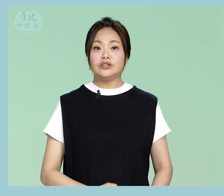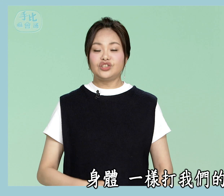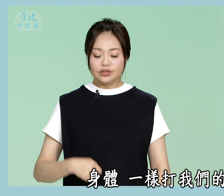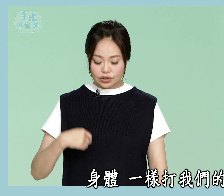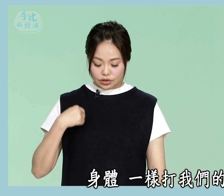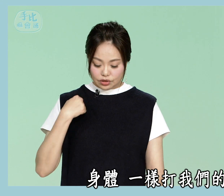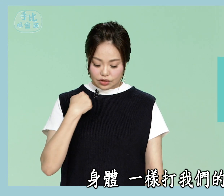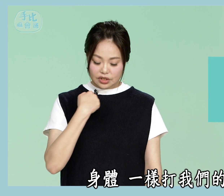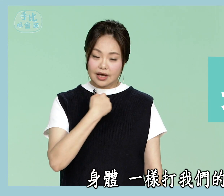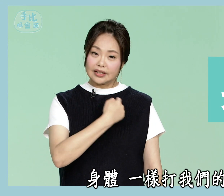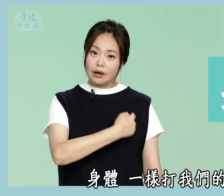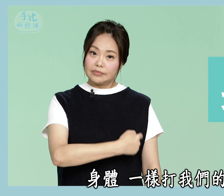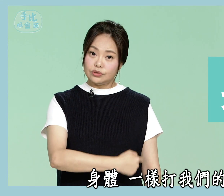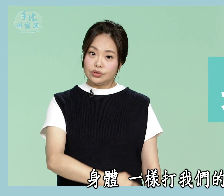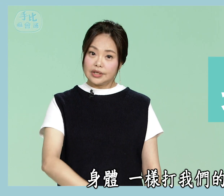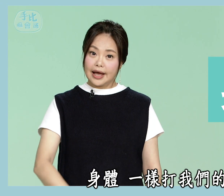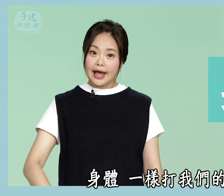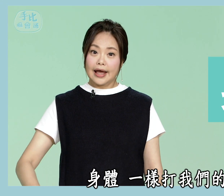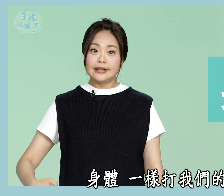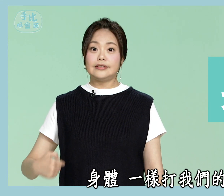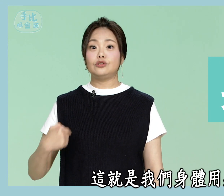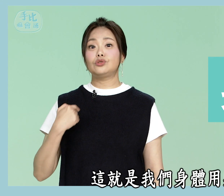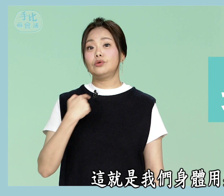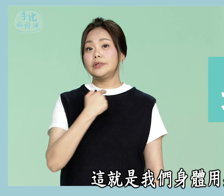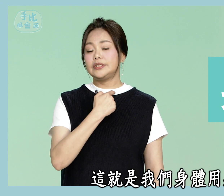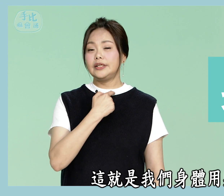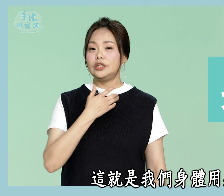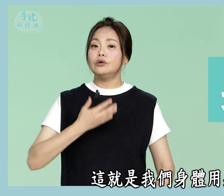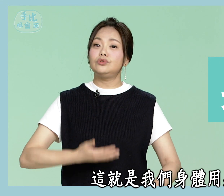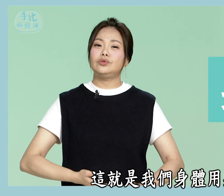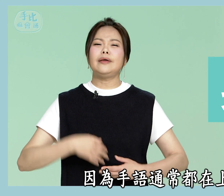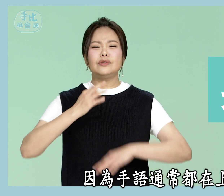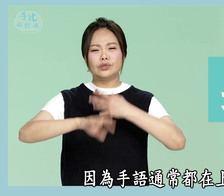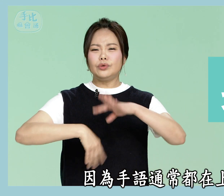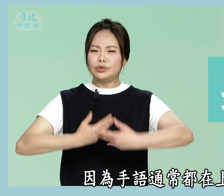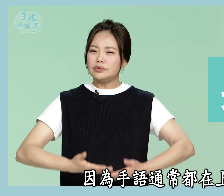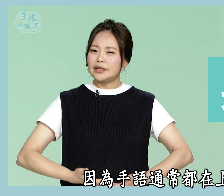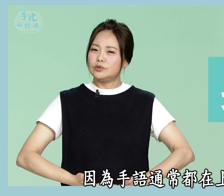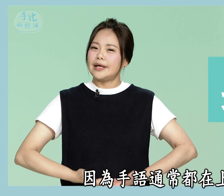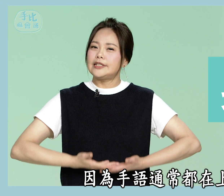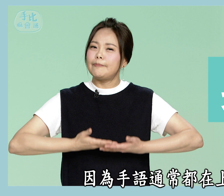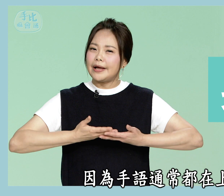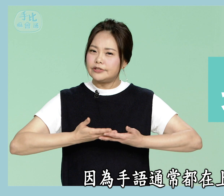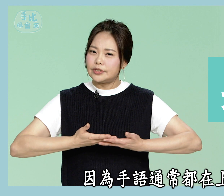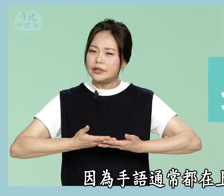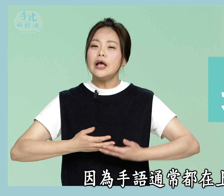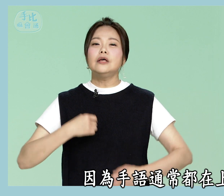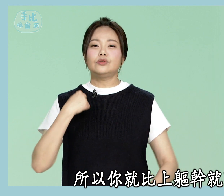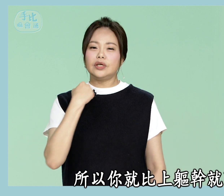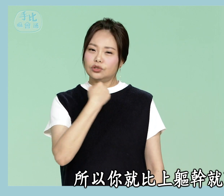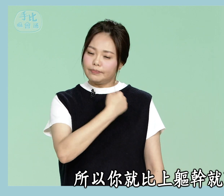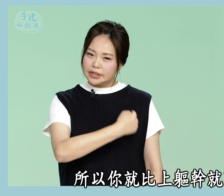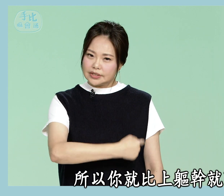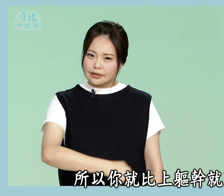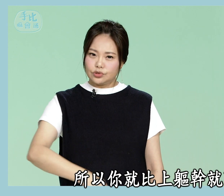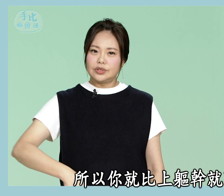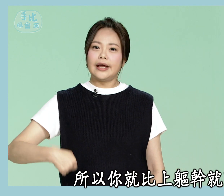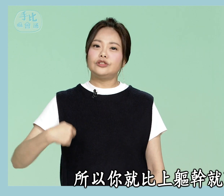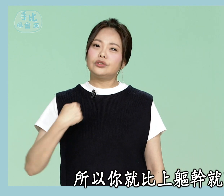身体一样打我们的躯干，这就是我们身体用躯干，因为手语通常都在上半身，所以你就比上躯干就可